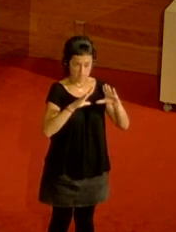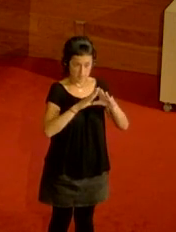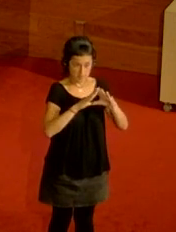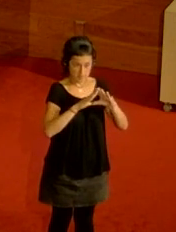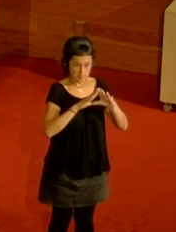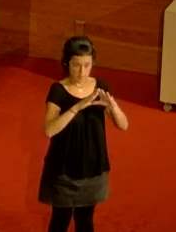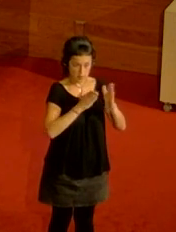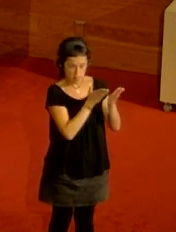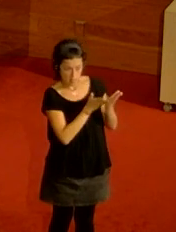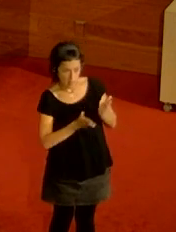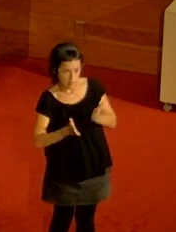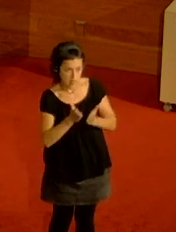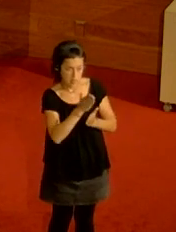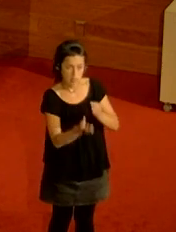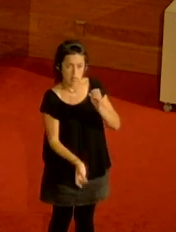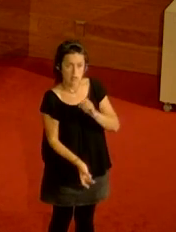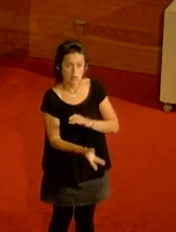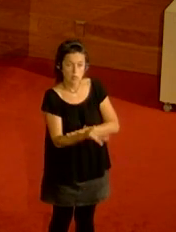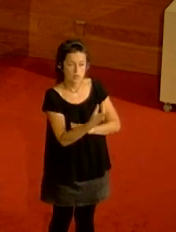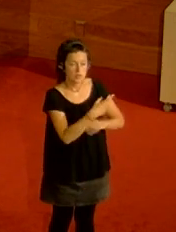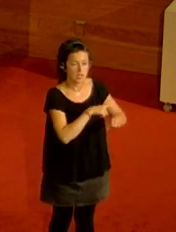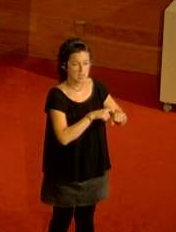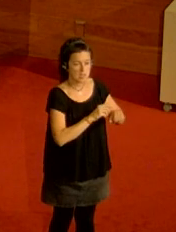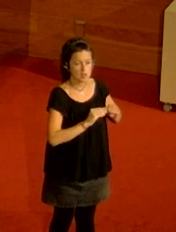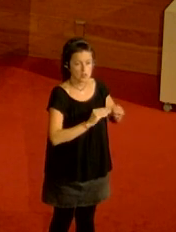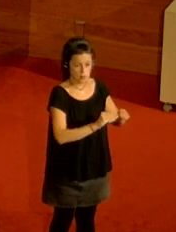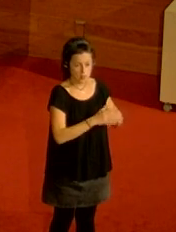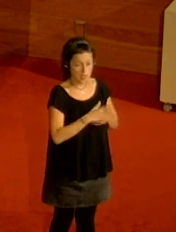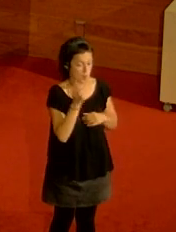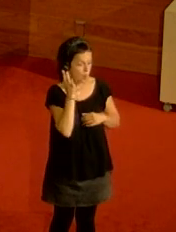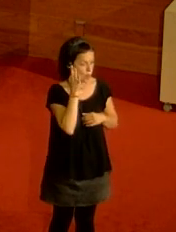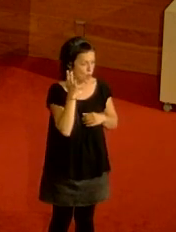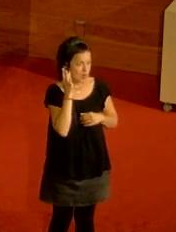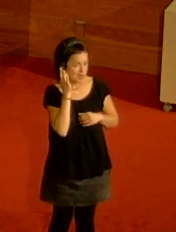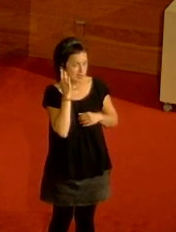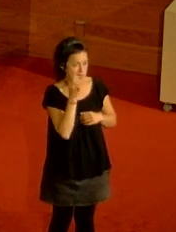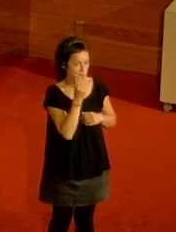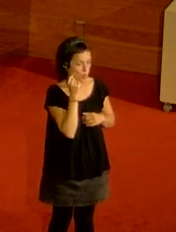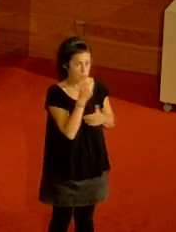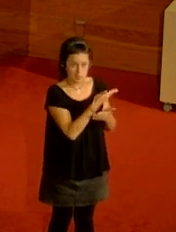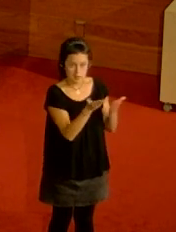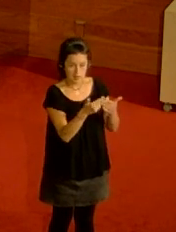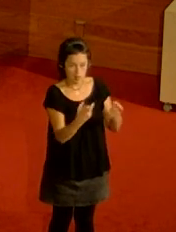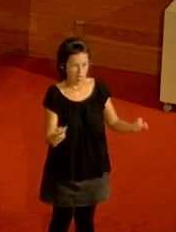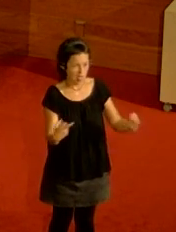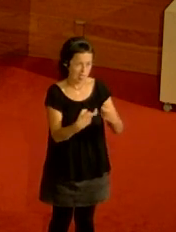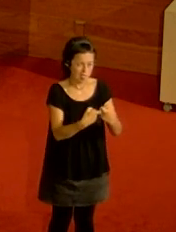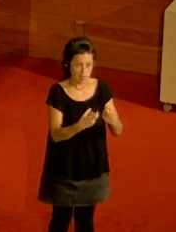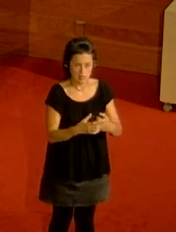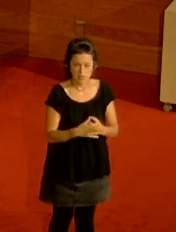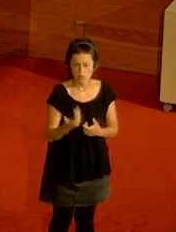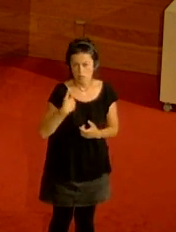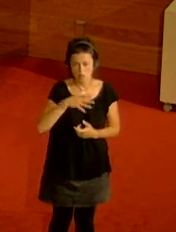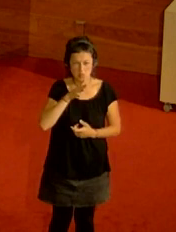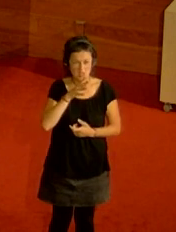desvío se ha caracterizado por fomentar la enemistad entre mujeres y solo tenéis que ver las películas que se realizaban hasta